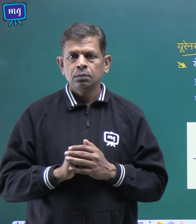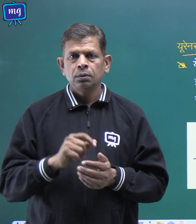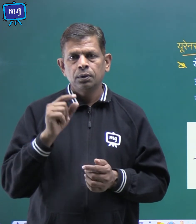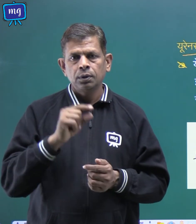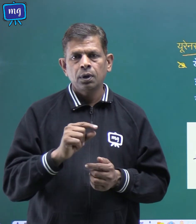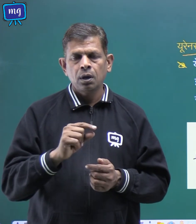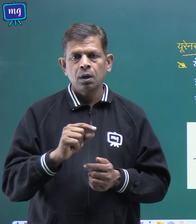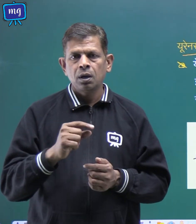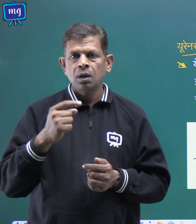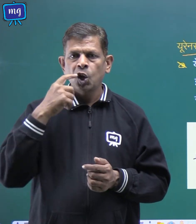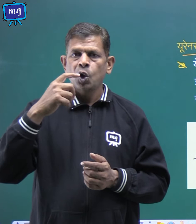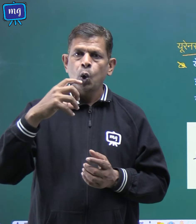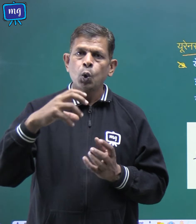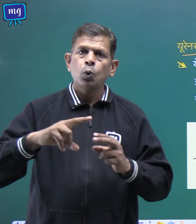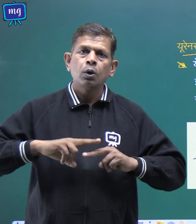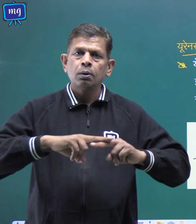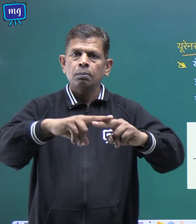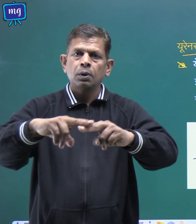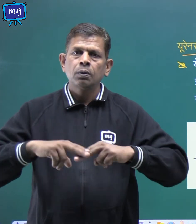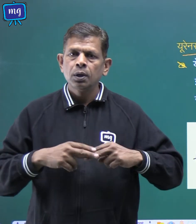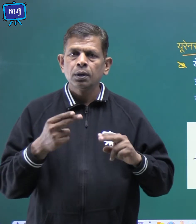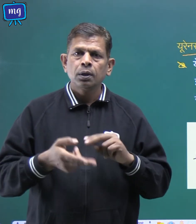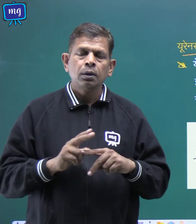ये सौर परिवार के